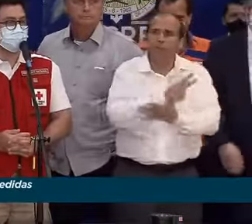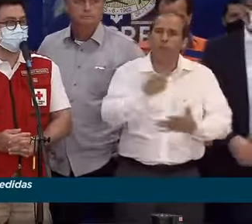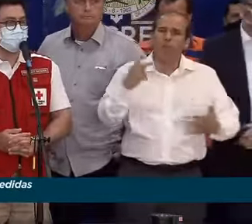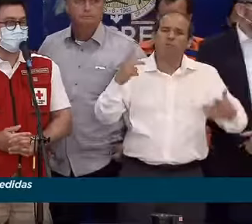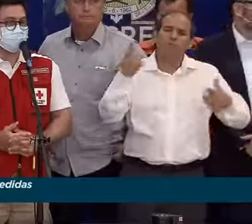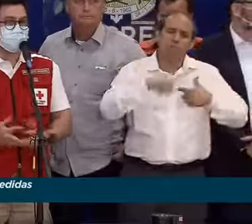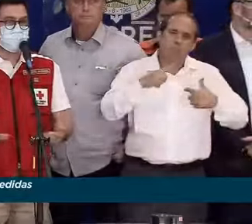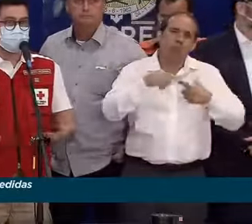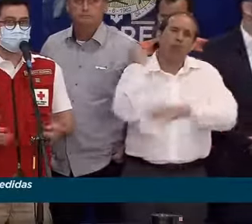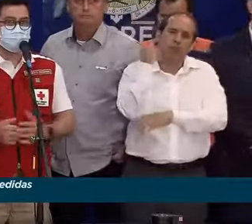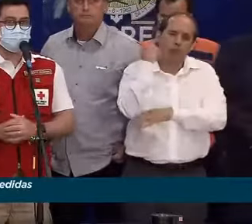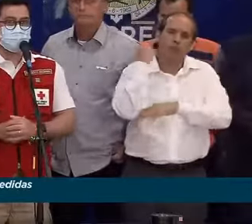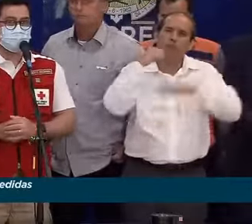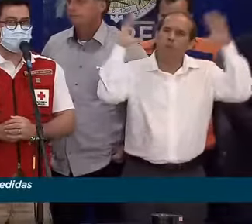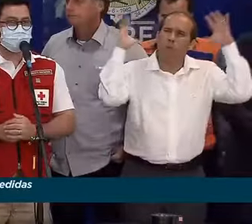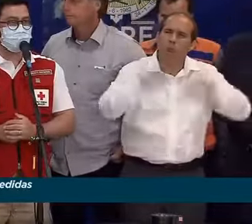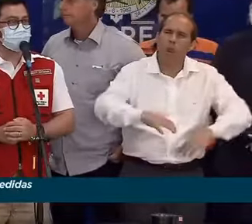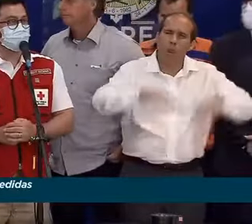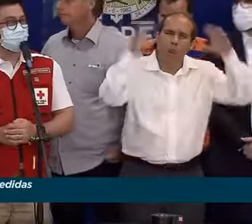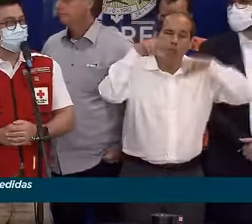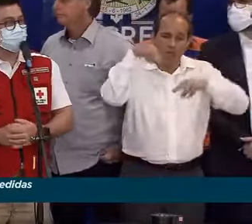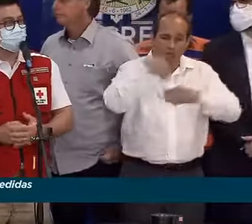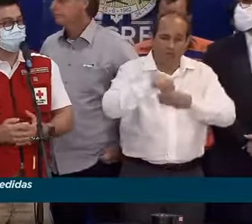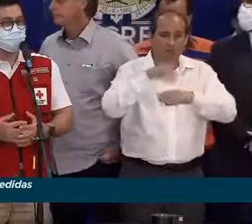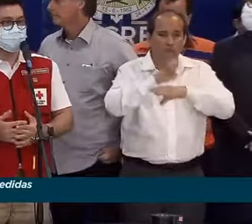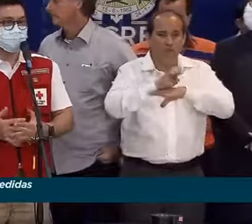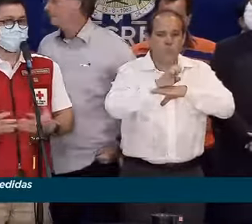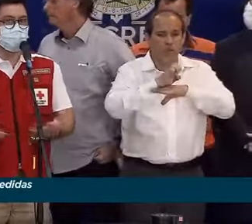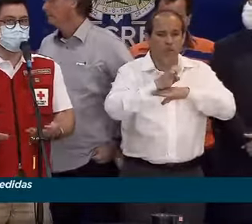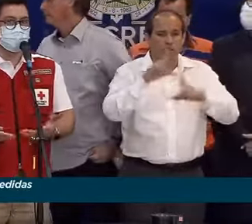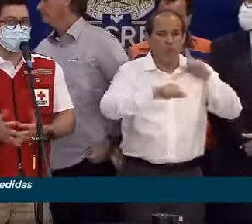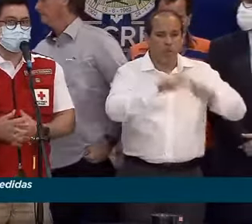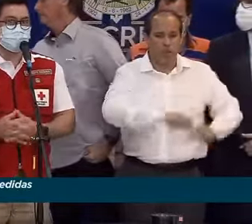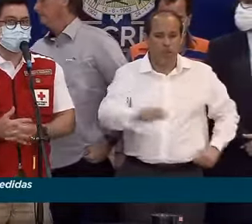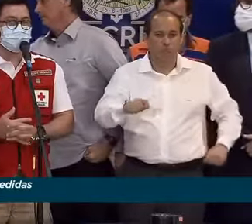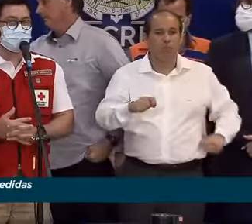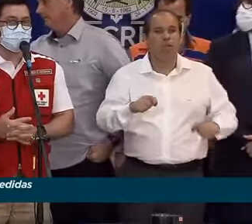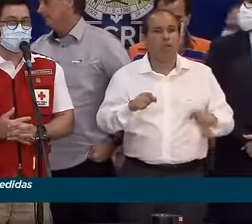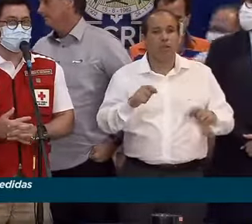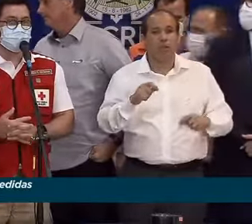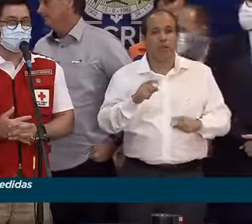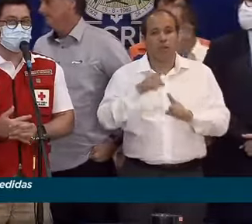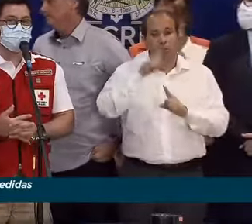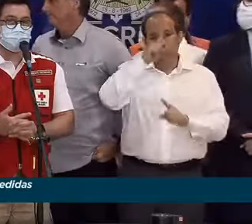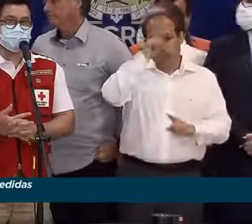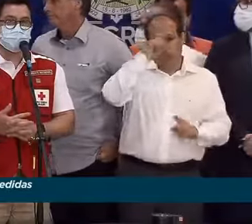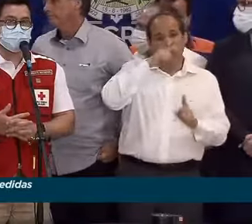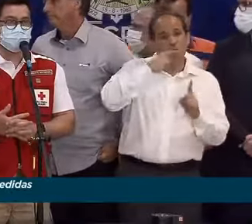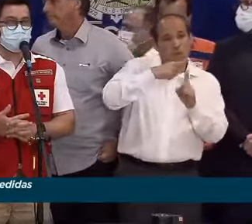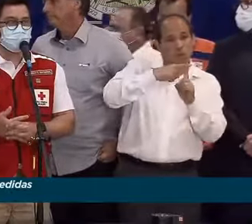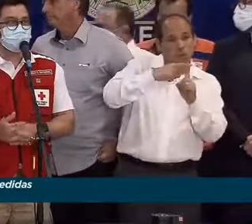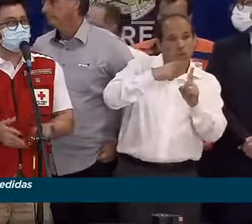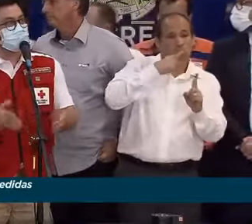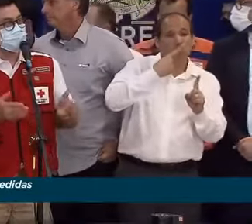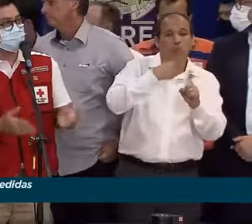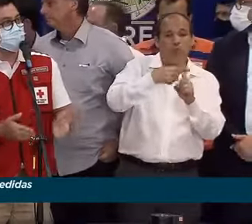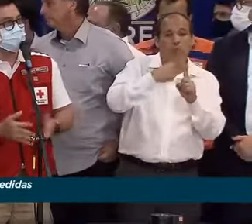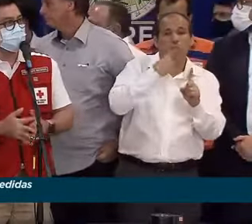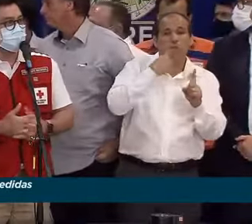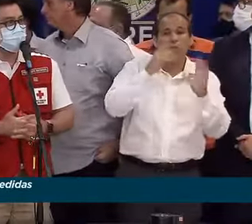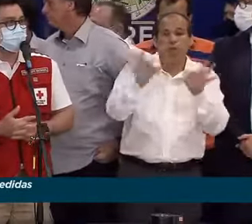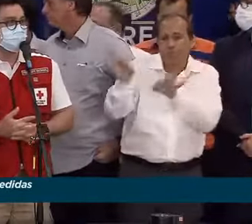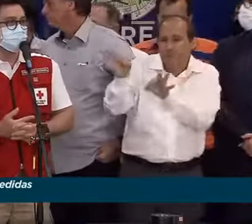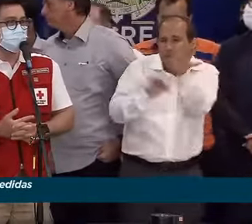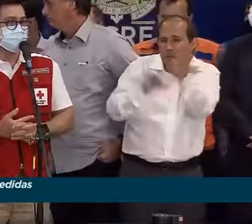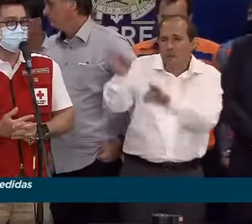esse estado complicado que o Acre está vivendo, a Cruz Vermelha já preparou pronta resposta como fosse auxiliado os poderes públicos. Estamos